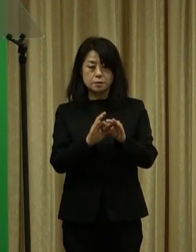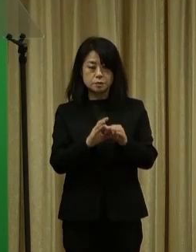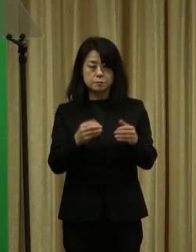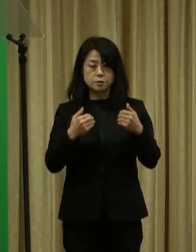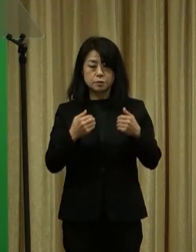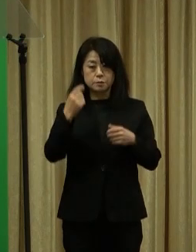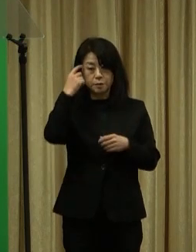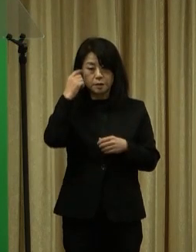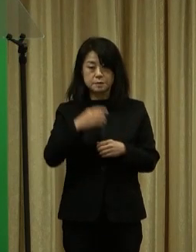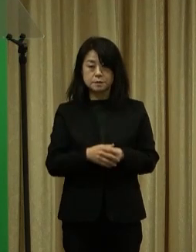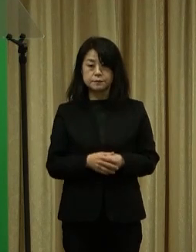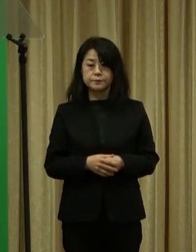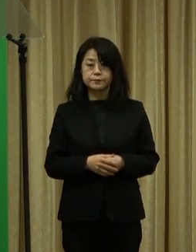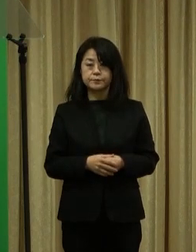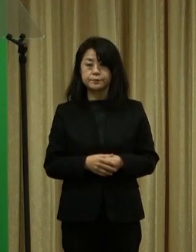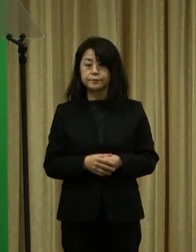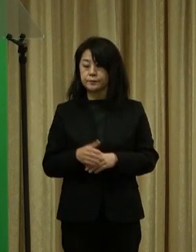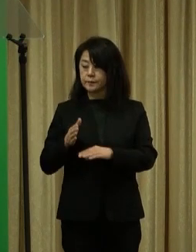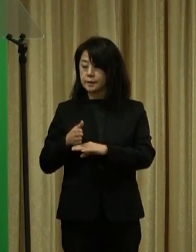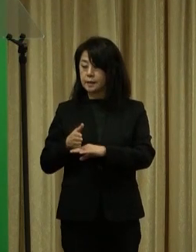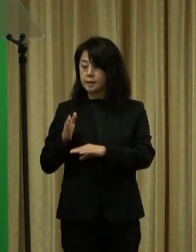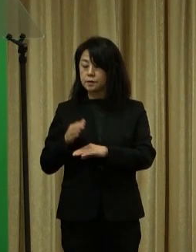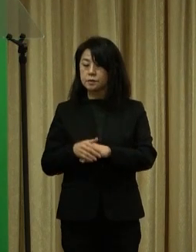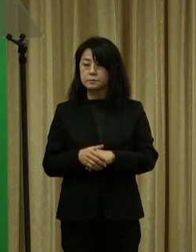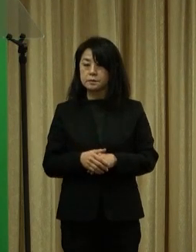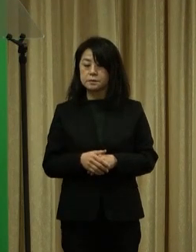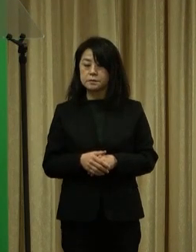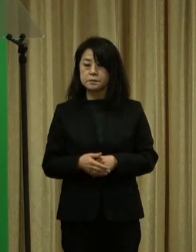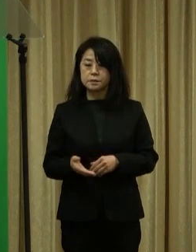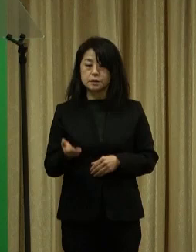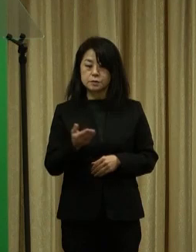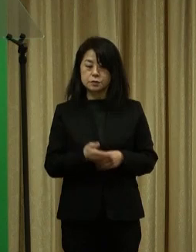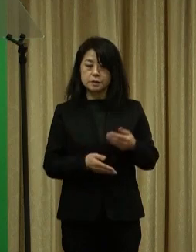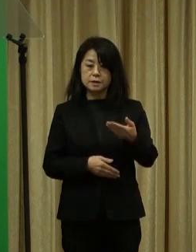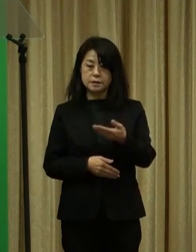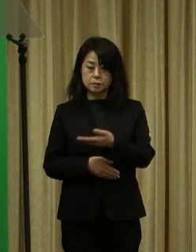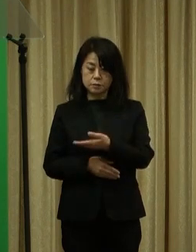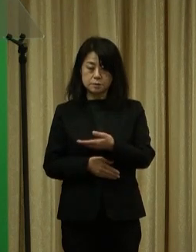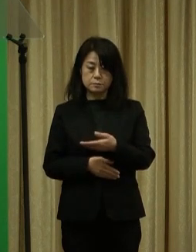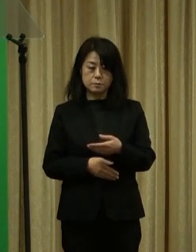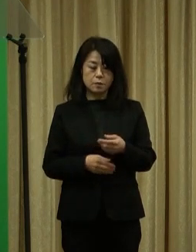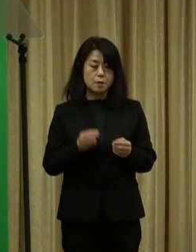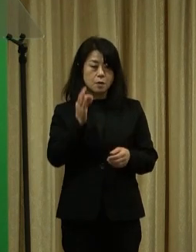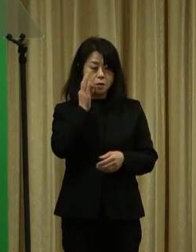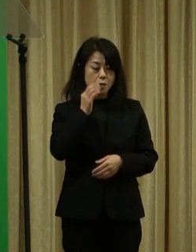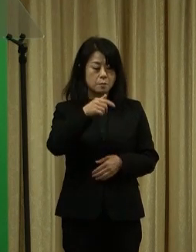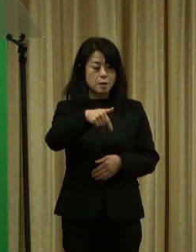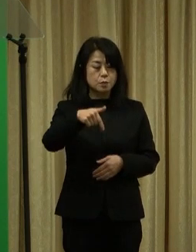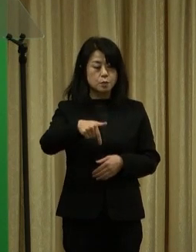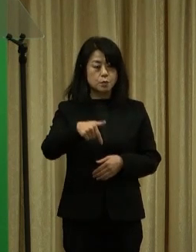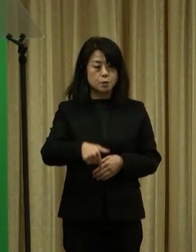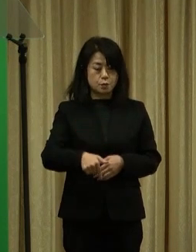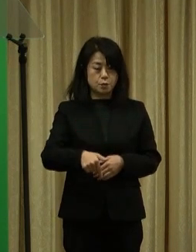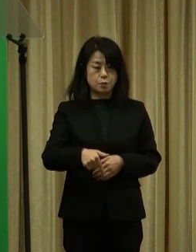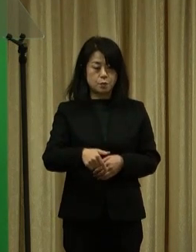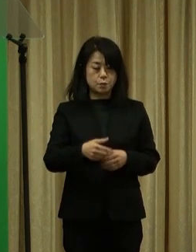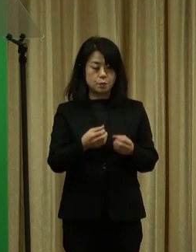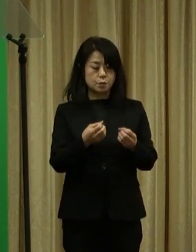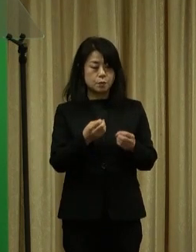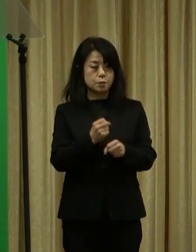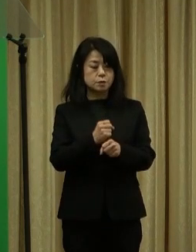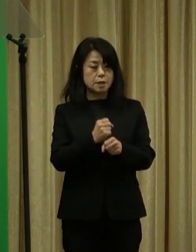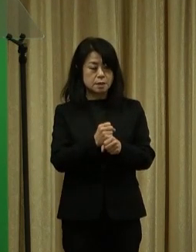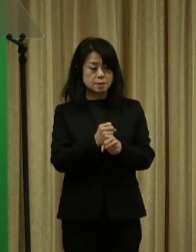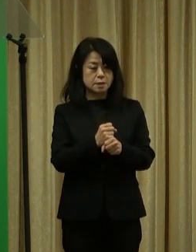います。 ありがとうございます。次にですね、ふふふの、生